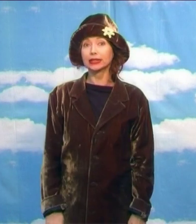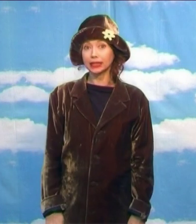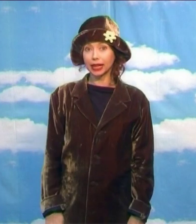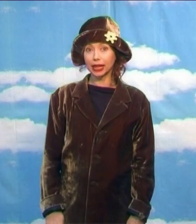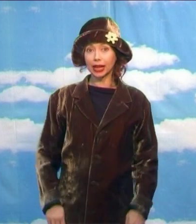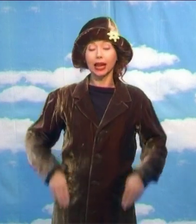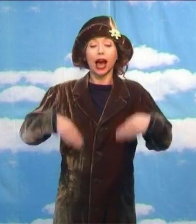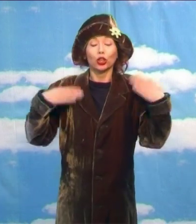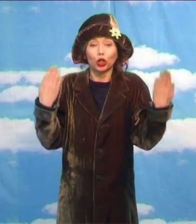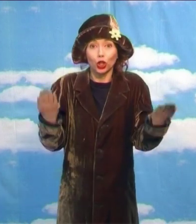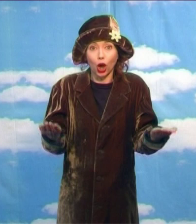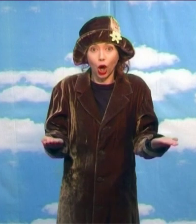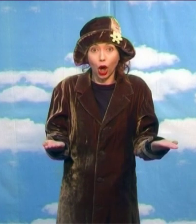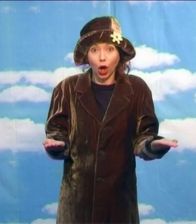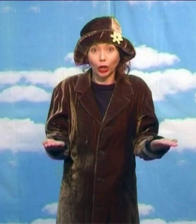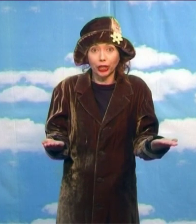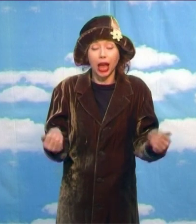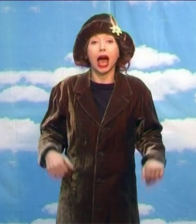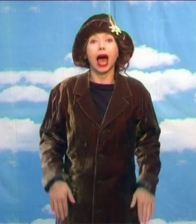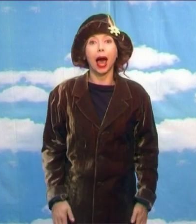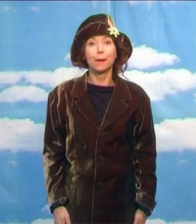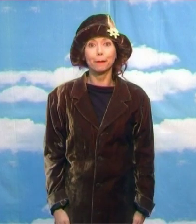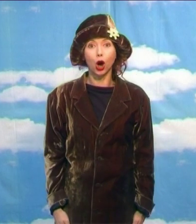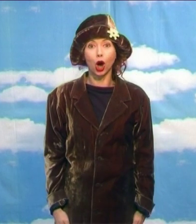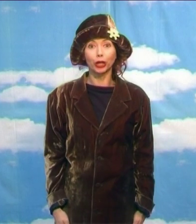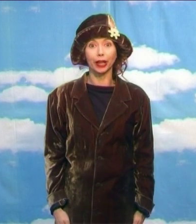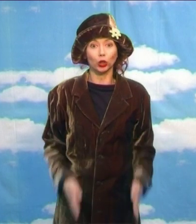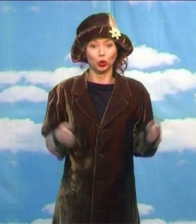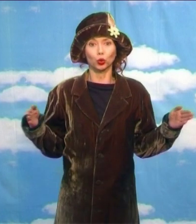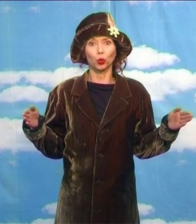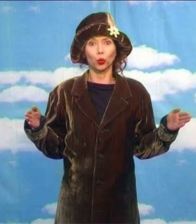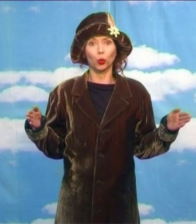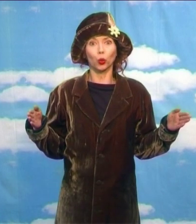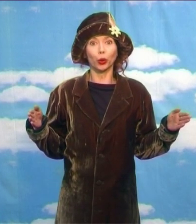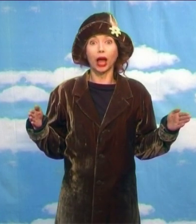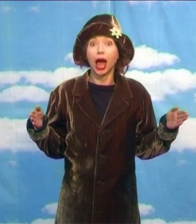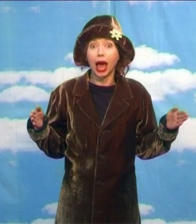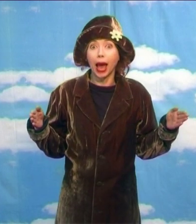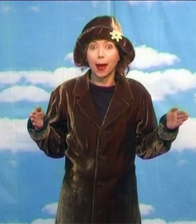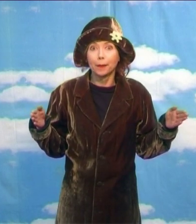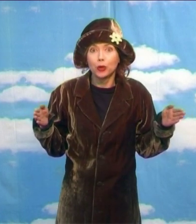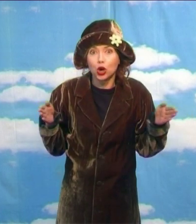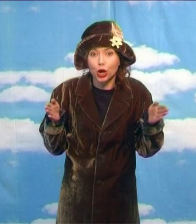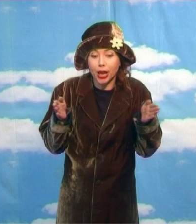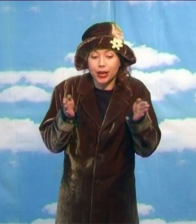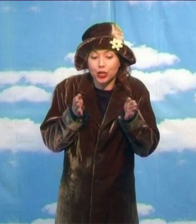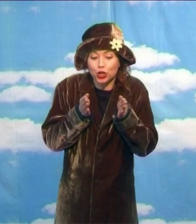mest hela dagen. Han bakar stora, han bakar